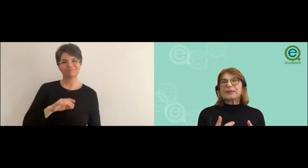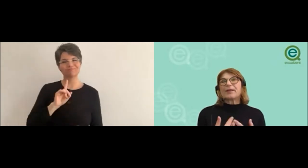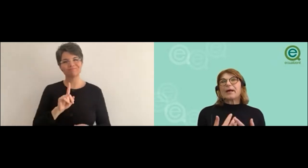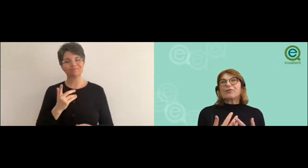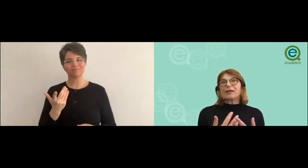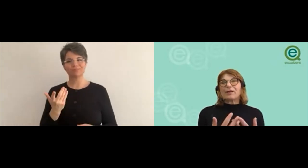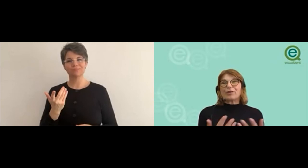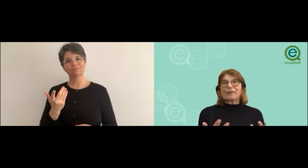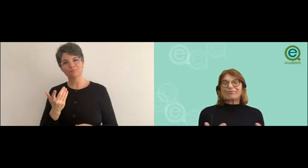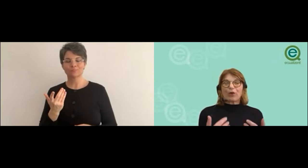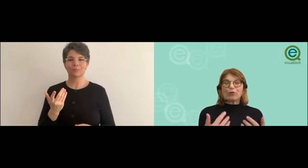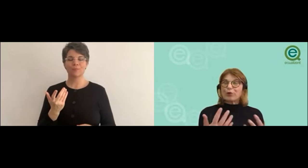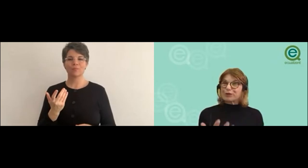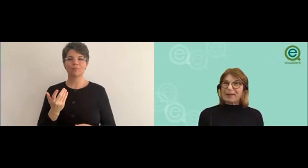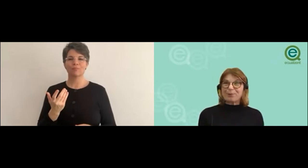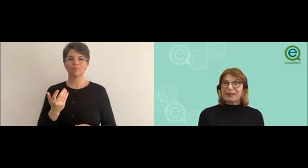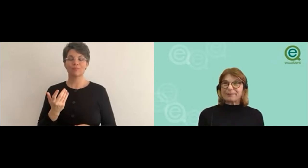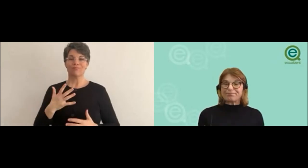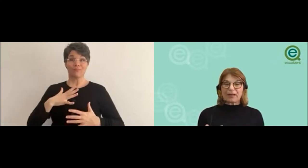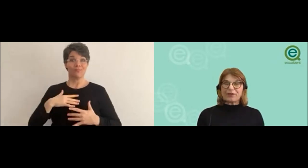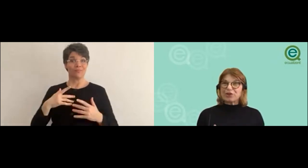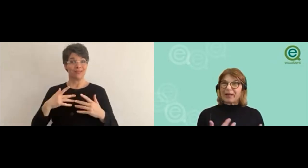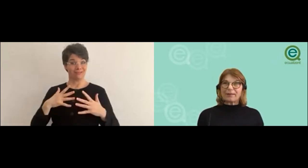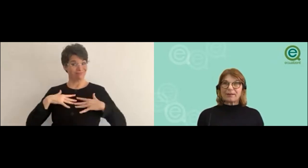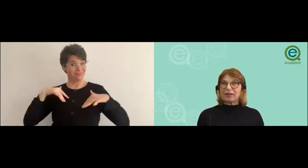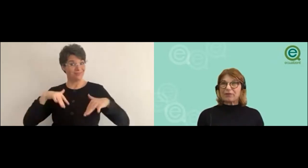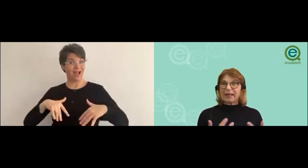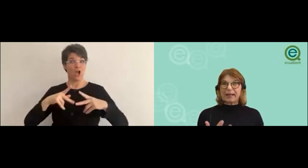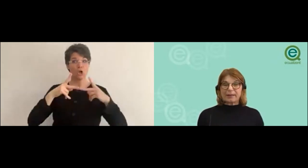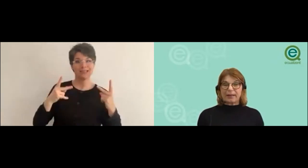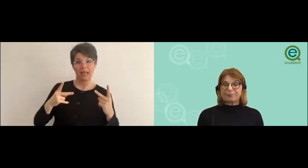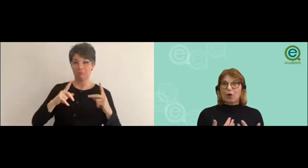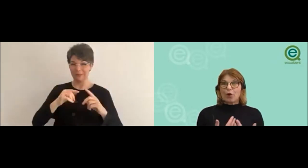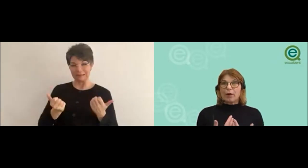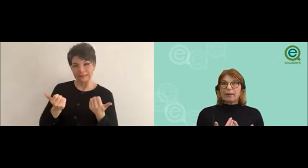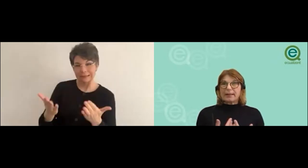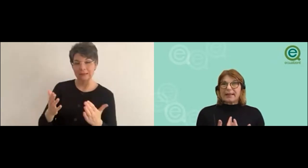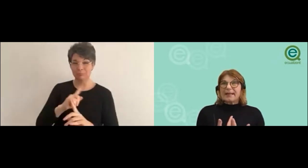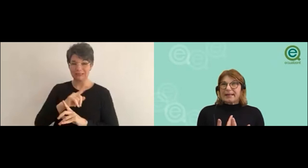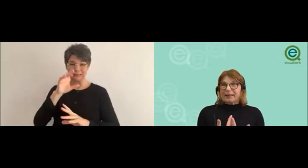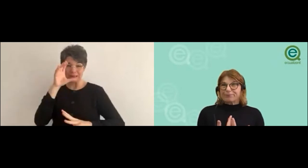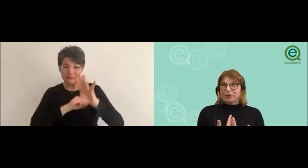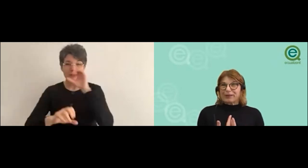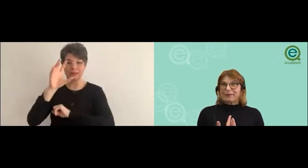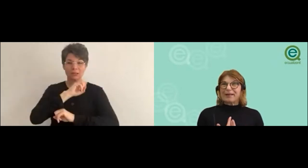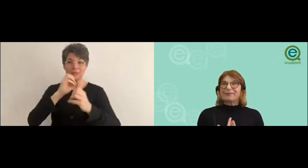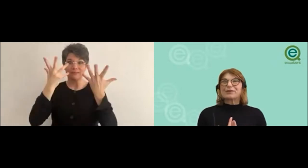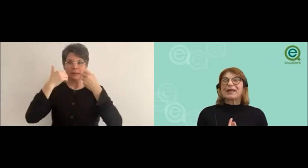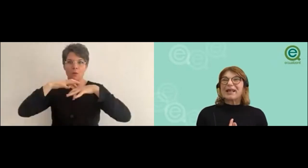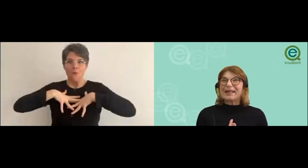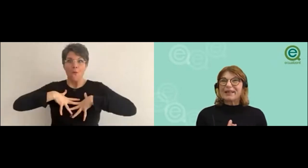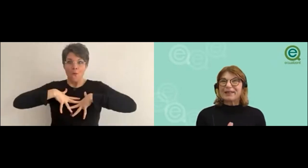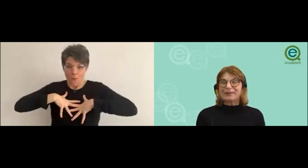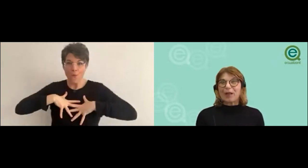bis man unser Konzept verstanden, entwickelt, innerlich